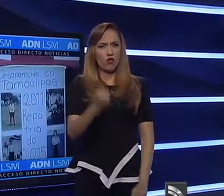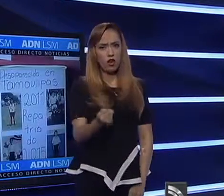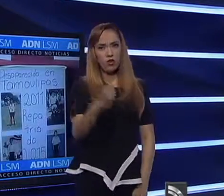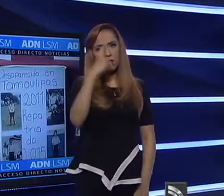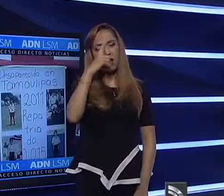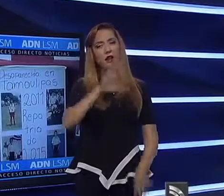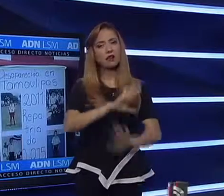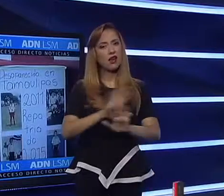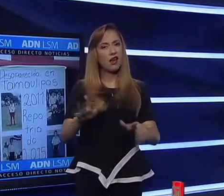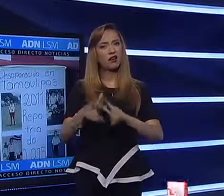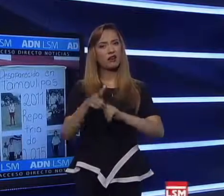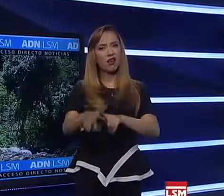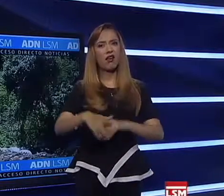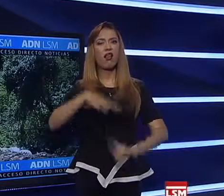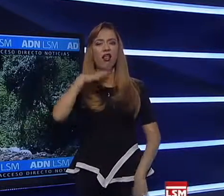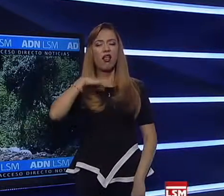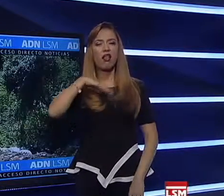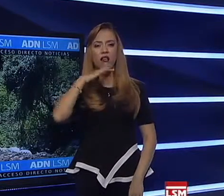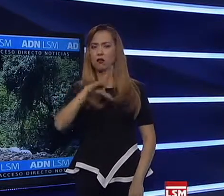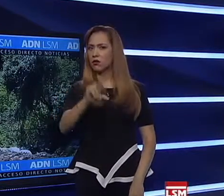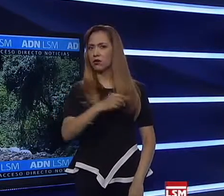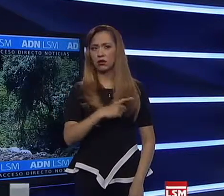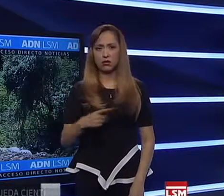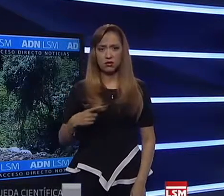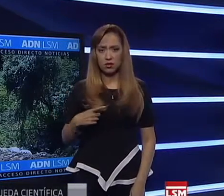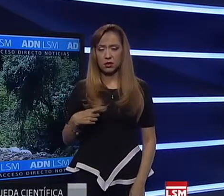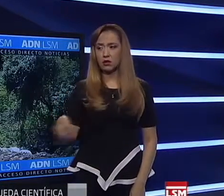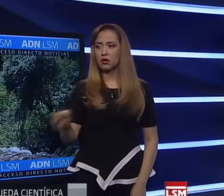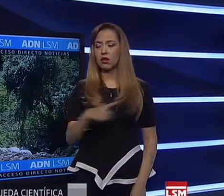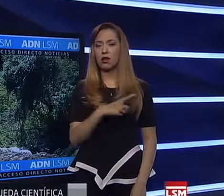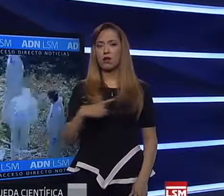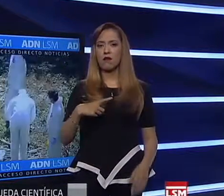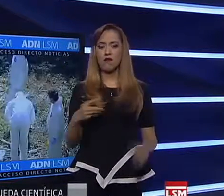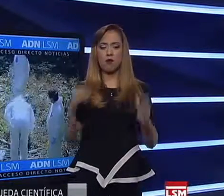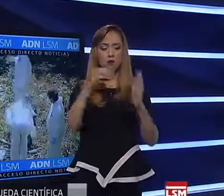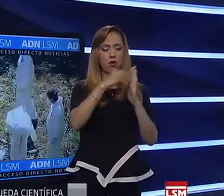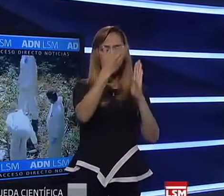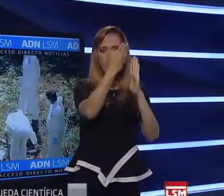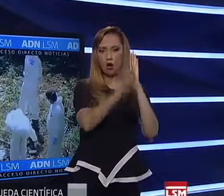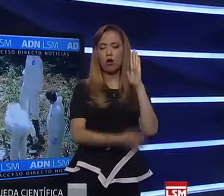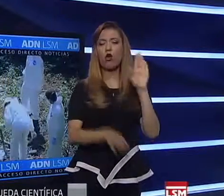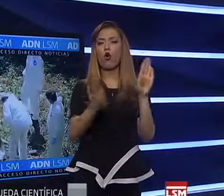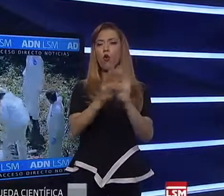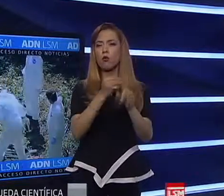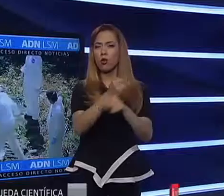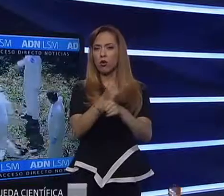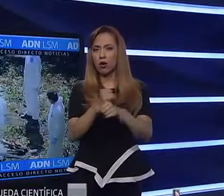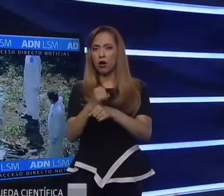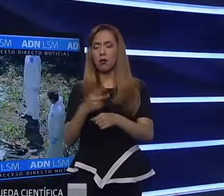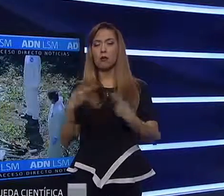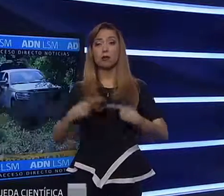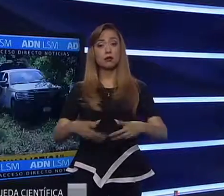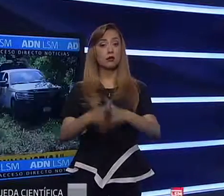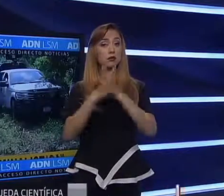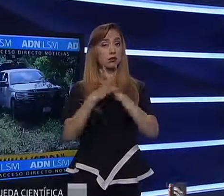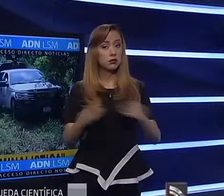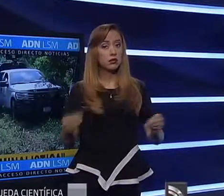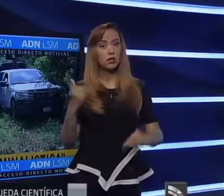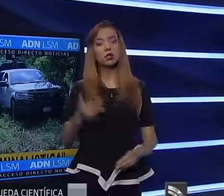impunidad. Además, debe sentar las bases para realizar una investigación científica de los desaparecidos y garantizar el acceso a